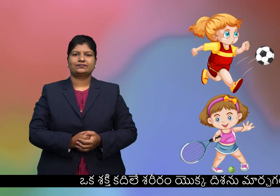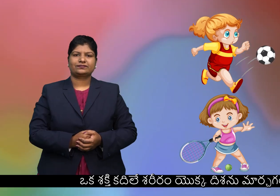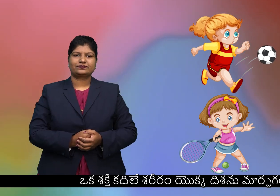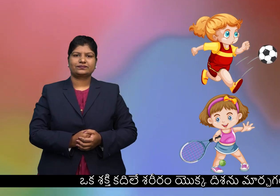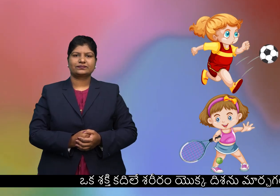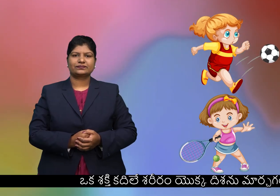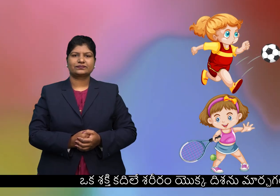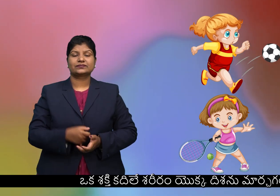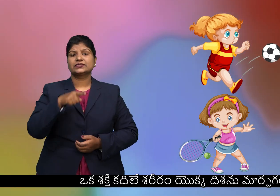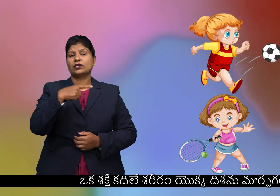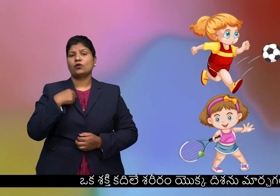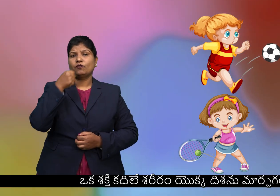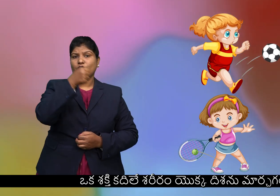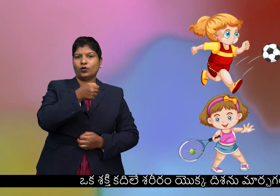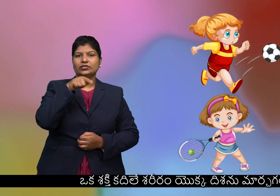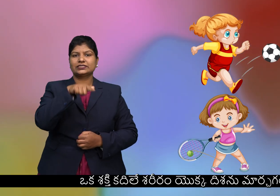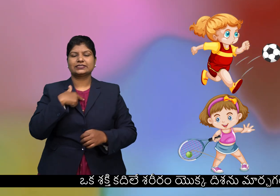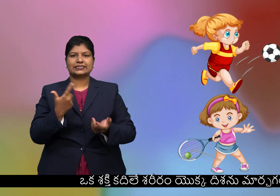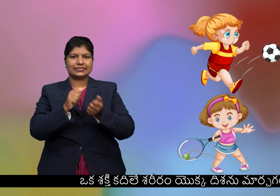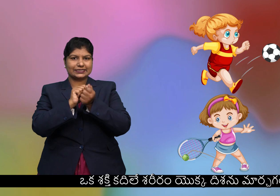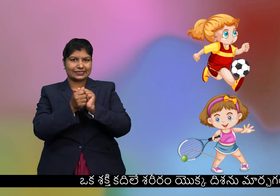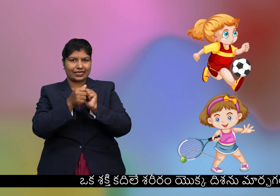ఒక శక్తి కదిలే శరీరం యొక్క దిశను మార్చగలదు.